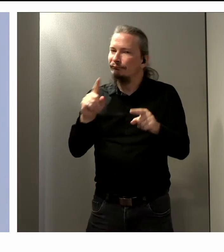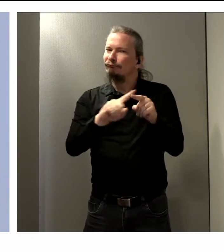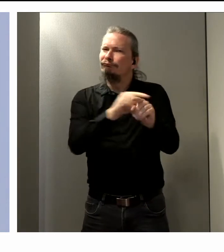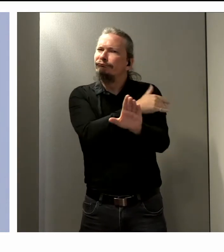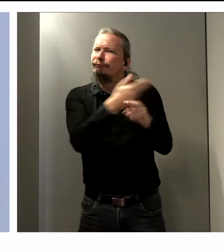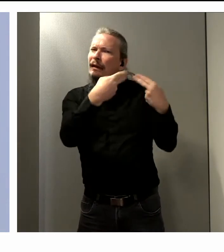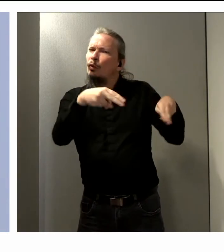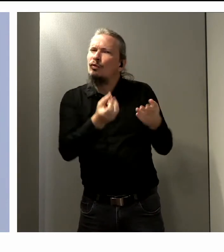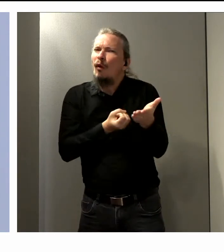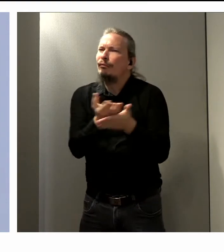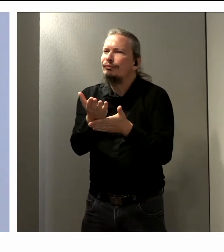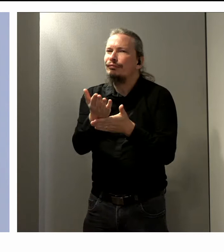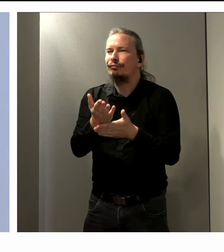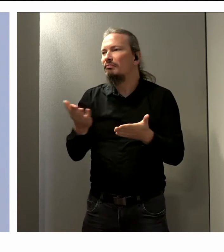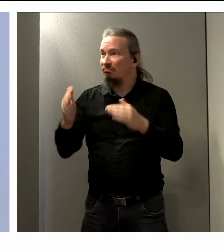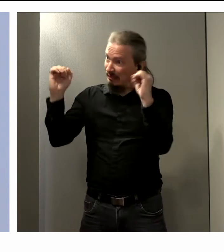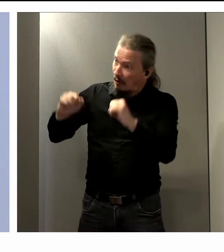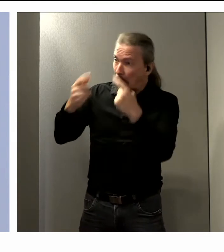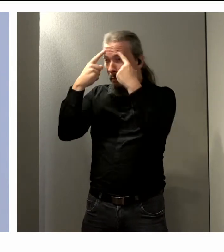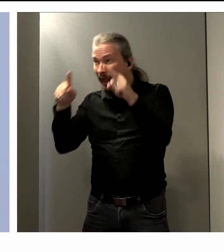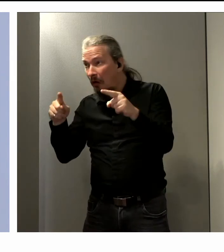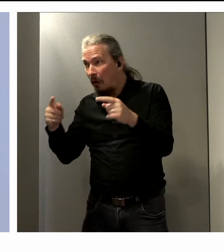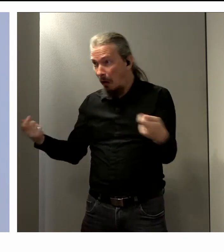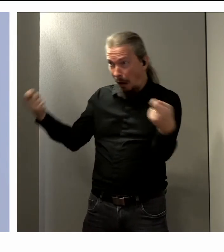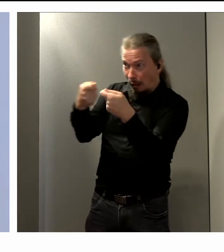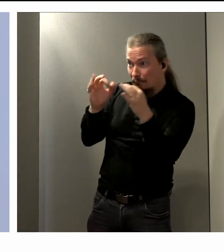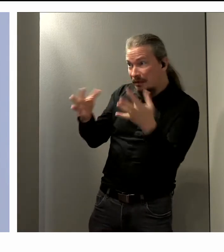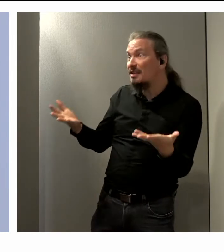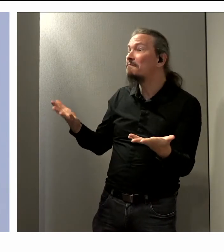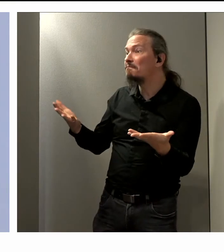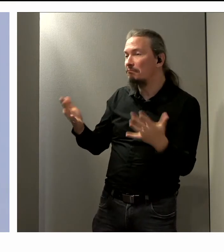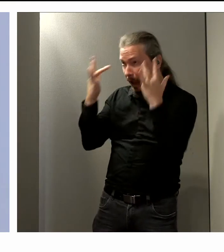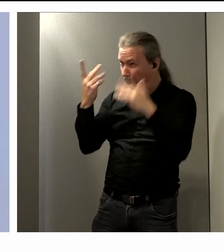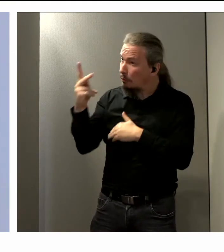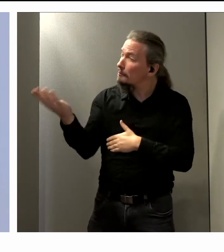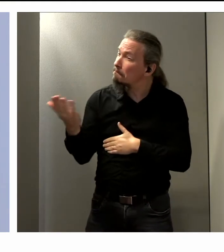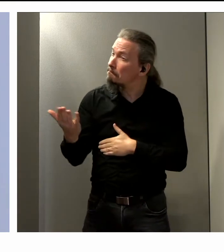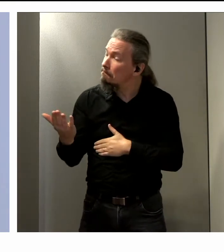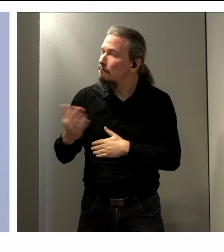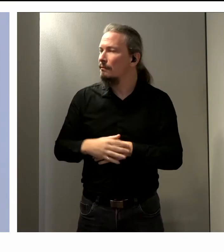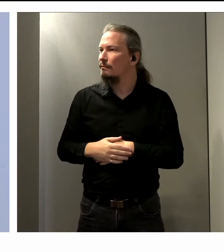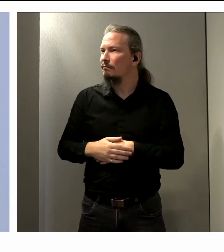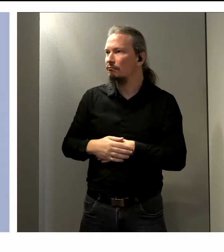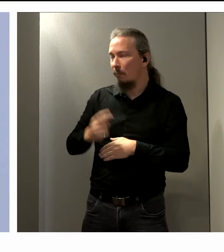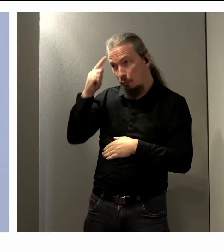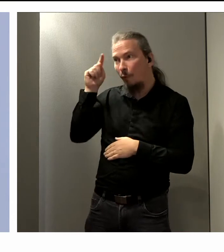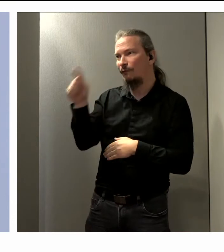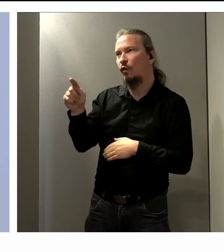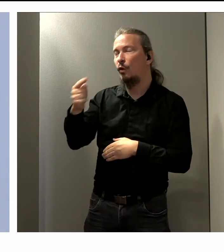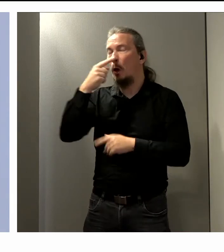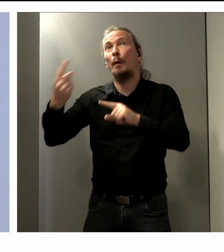éléments dressés, accords, désaccords, est-ce que cela vous parle? Voilà, à partir de votre expérience, qu'est-ce qui pourrait vous